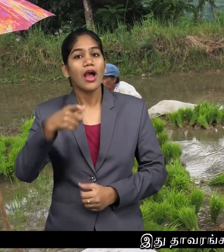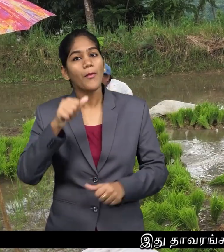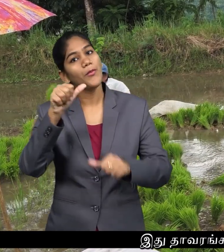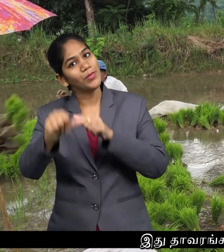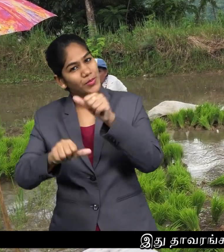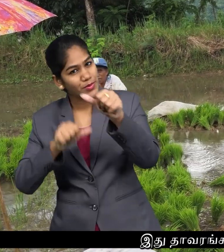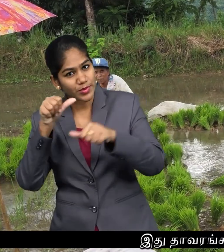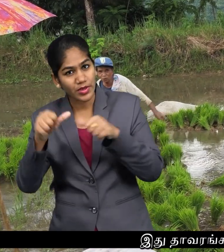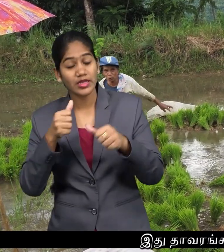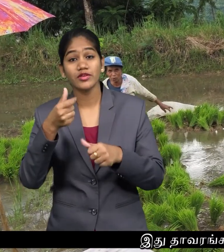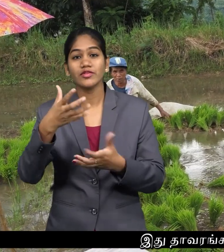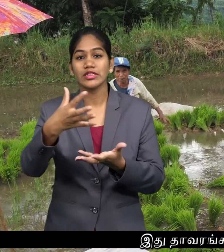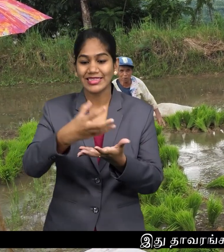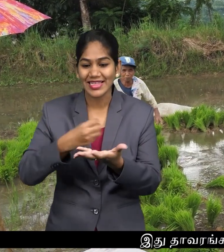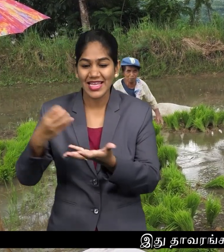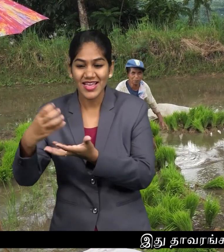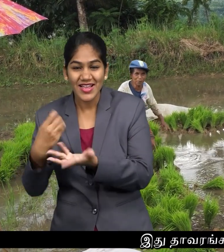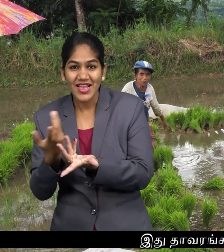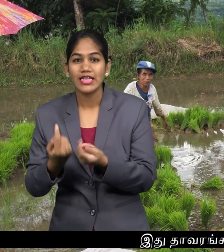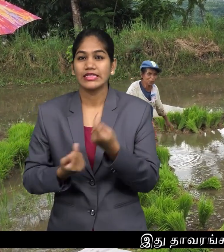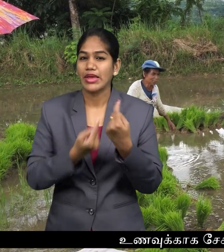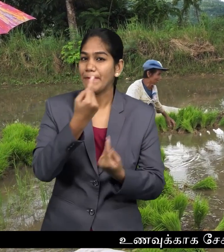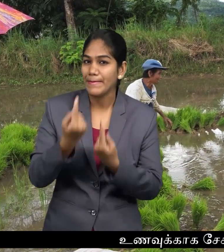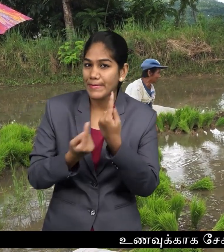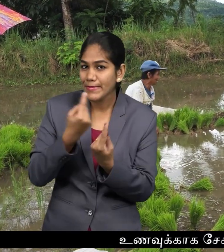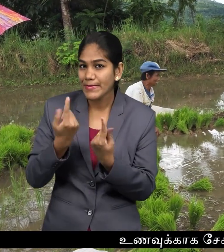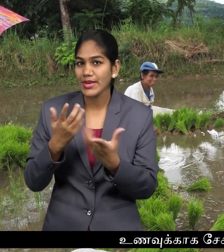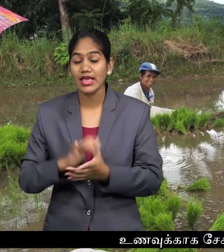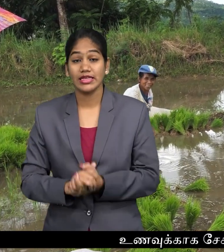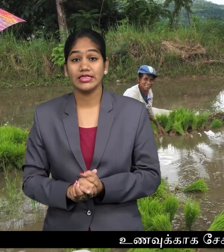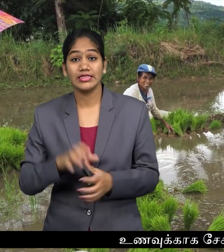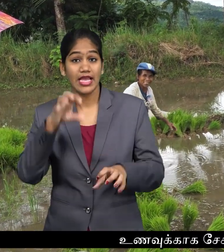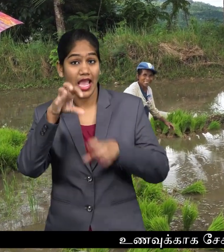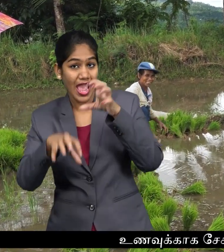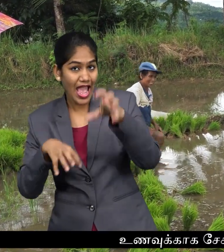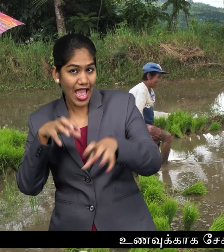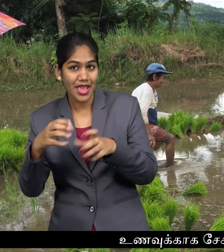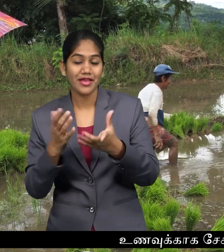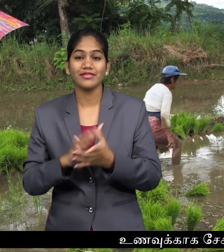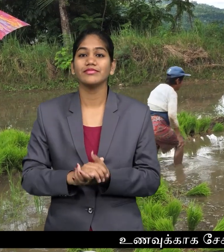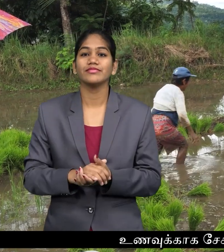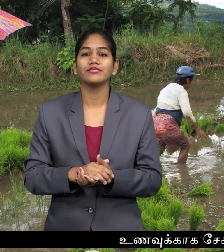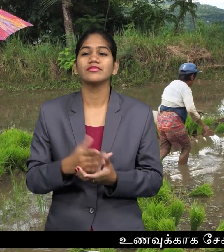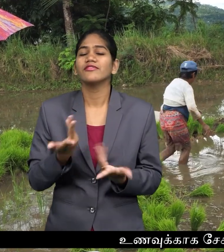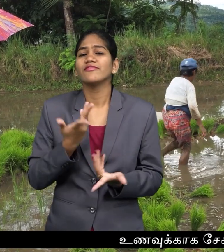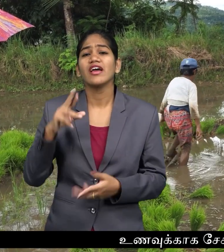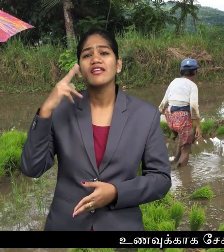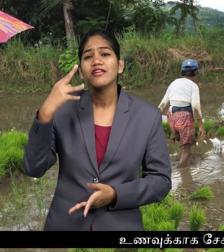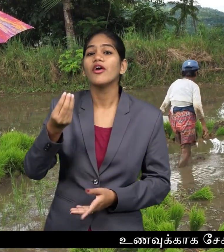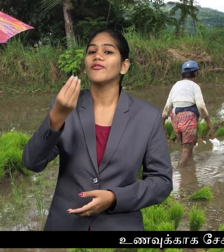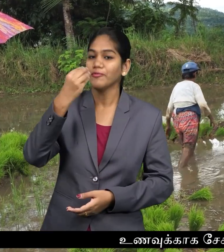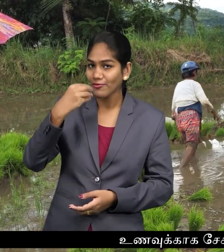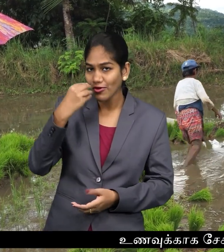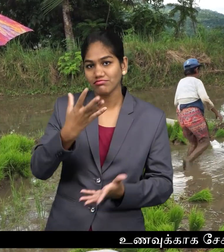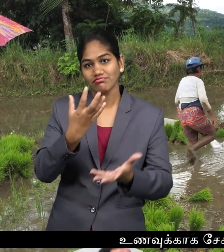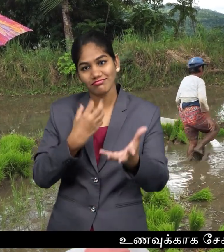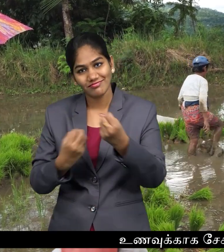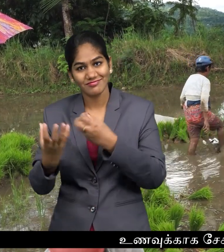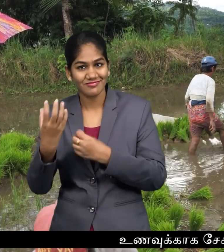இது தாவரங்கள் மற்றும் விலங்குகளை உணவுக்காக சேகரிக்கும் செயல்முறை ஆகும்.